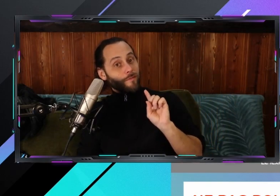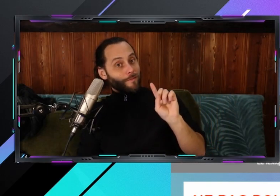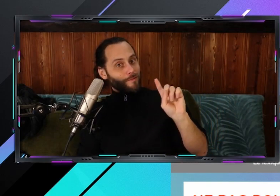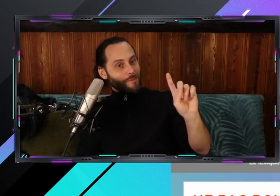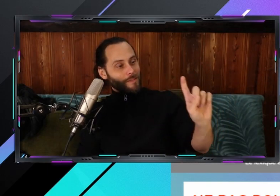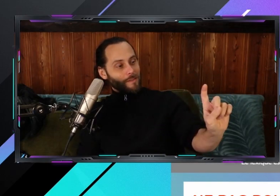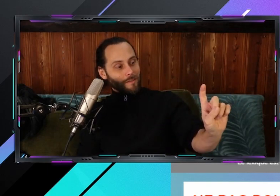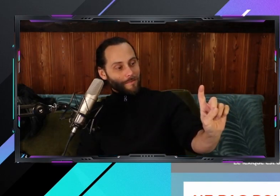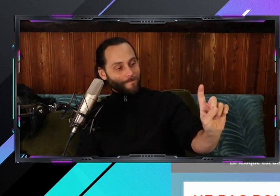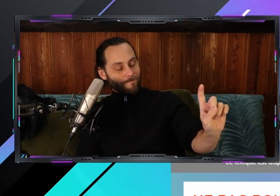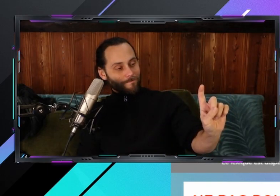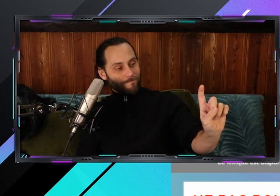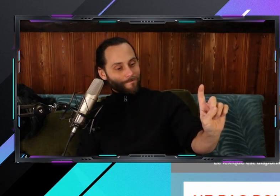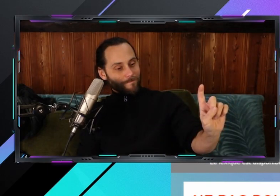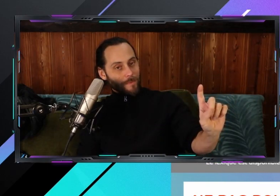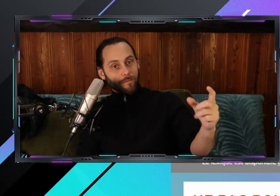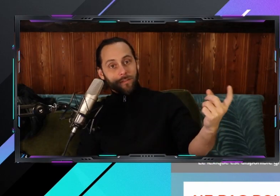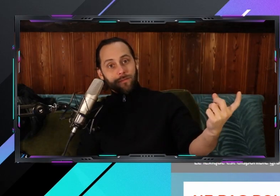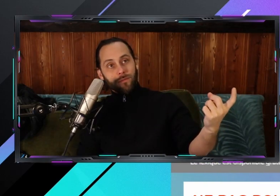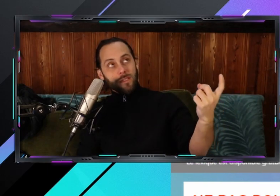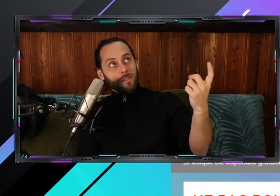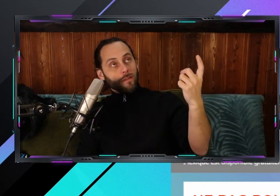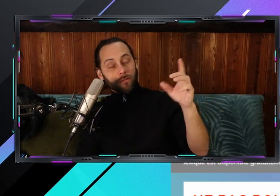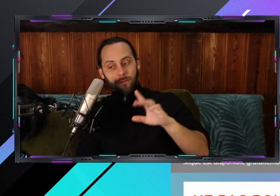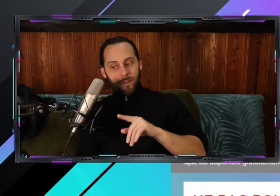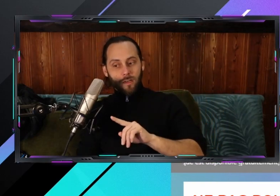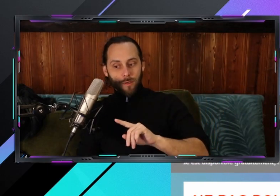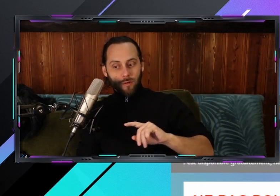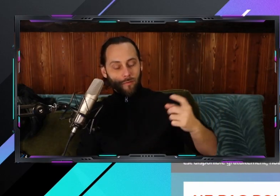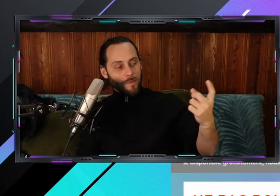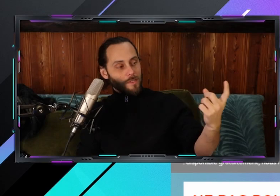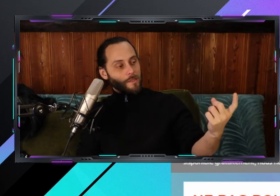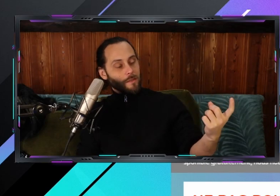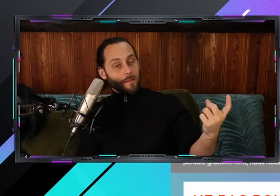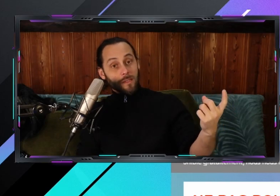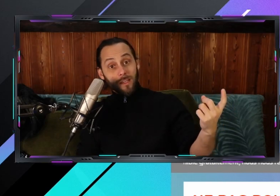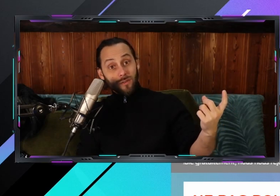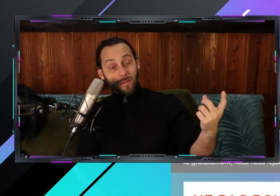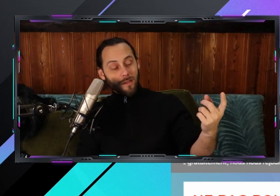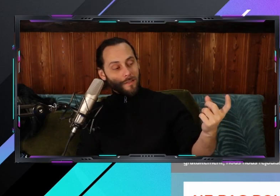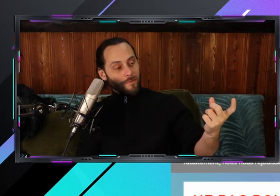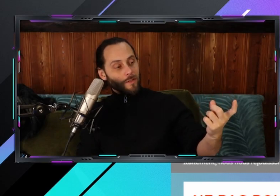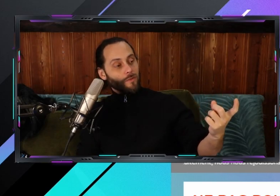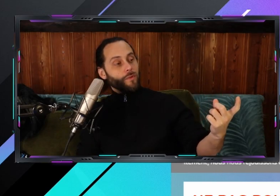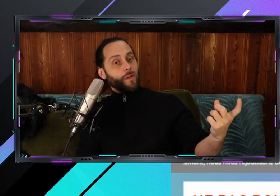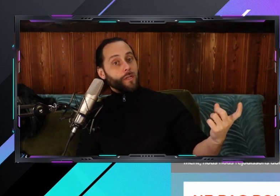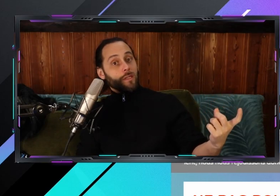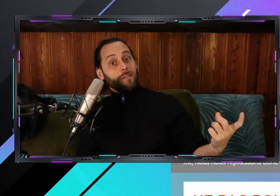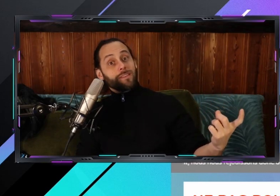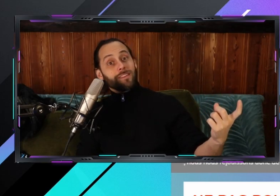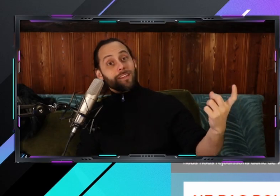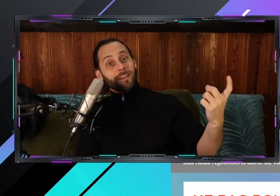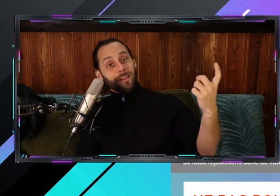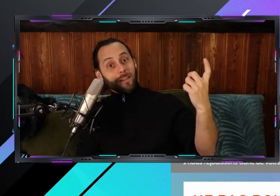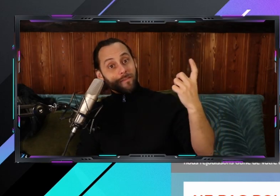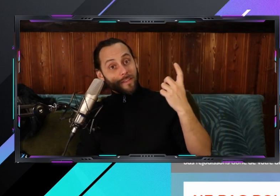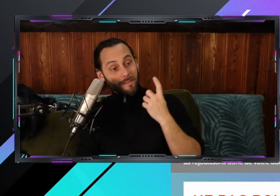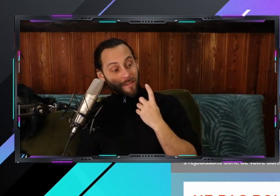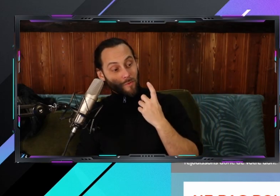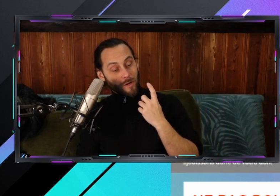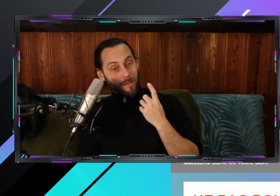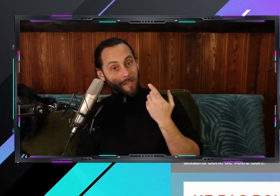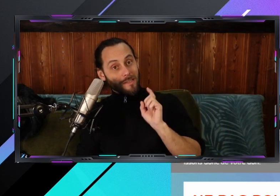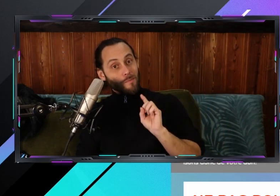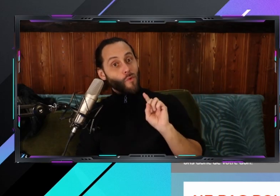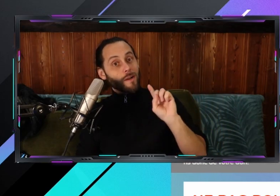venir ou venir. En fait, venir, on verra comment ils le font, mais ça, c'est directionnel. Hein. Ça veut dire que c'est quelqu'un qui vient